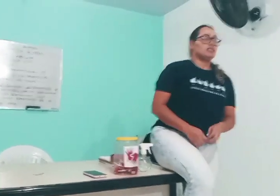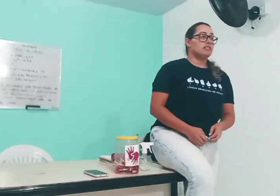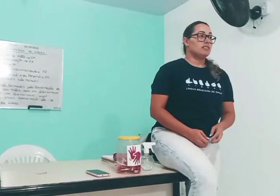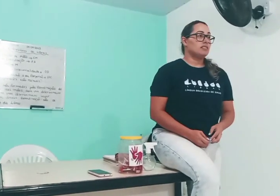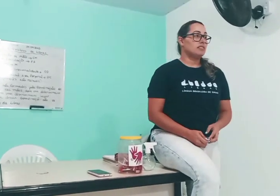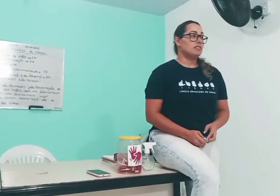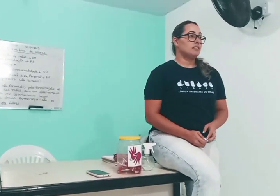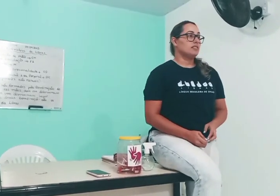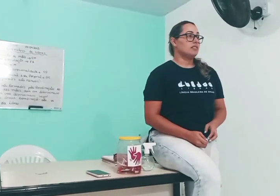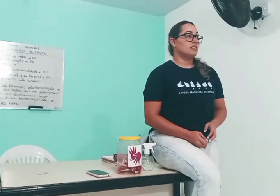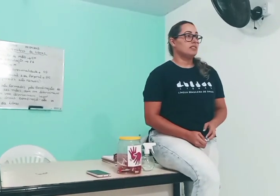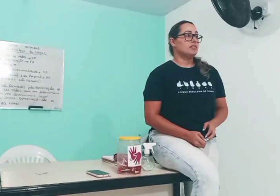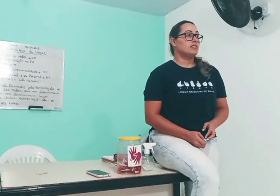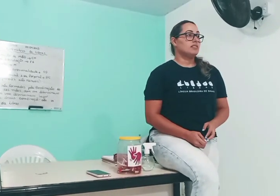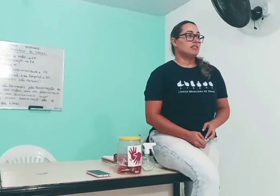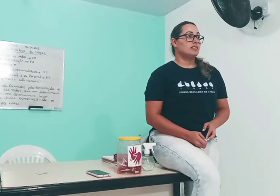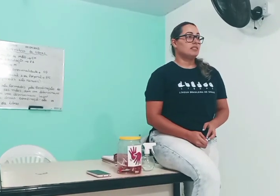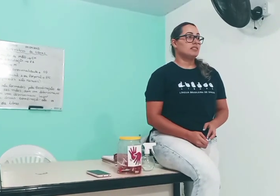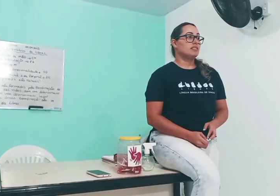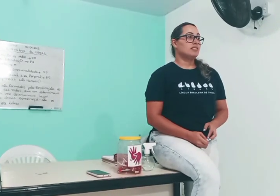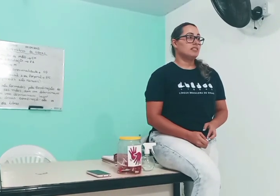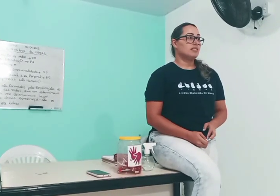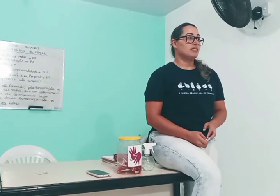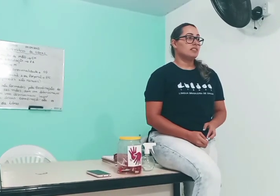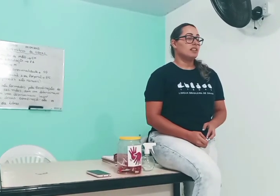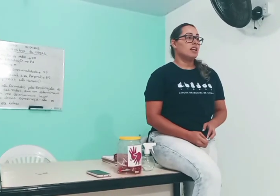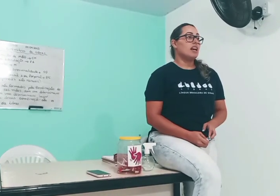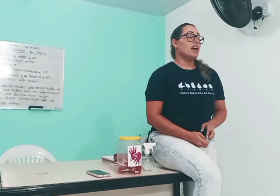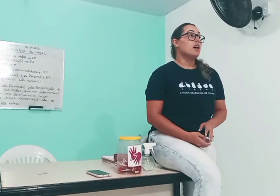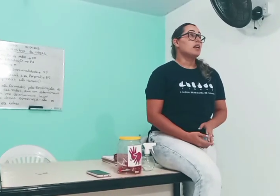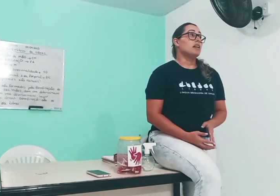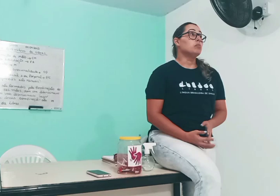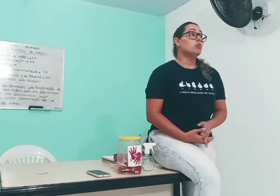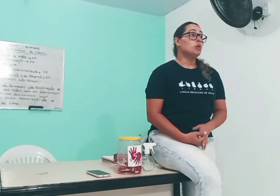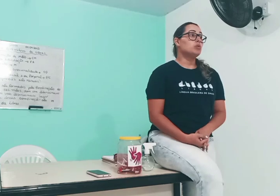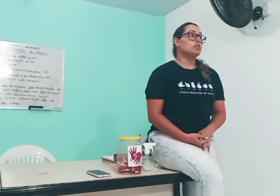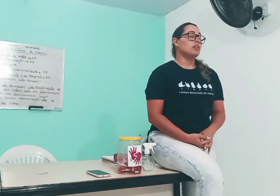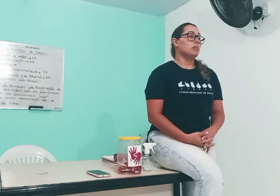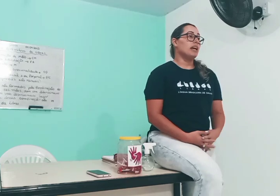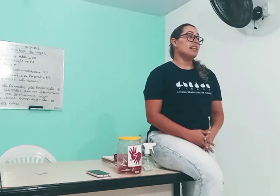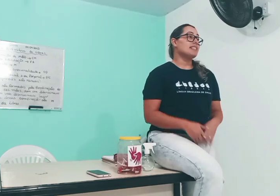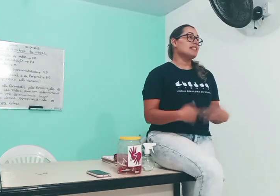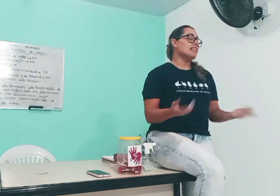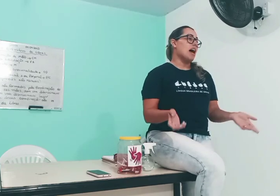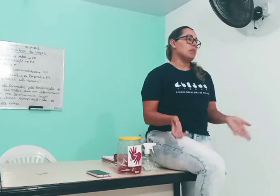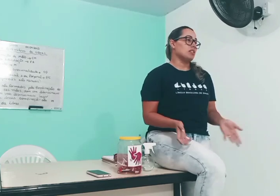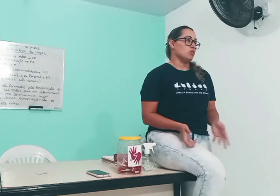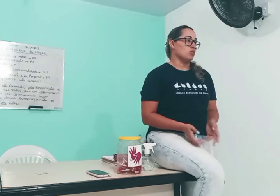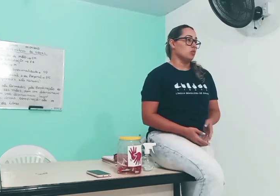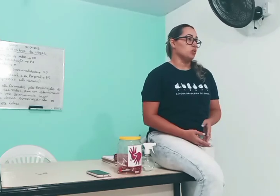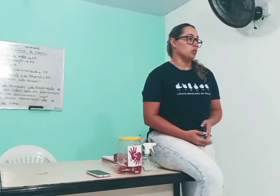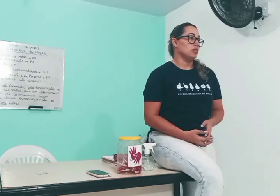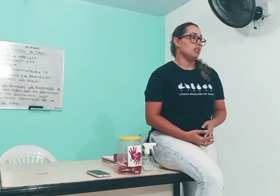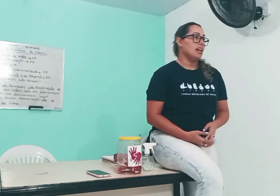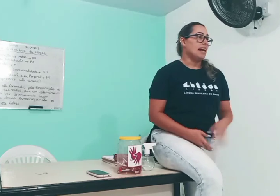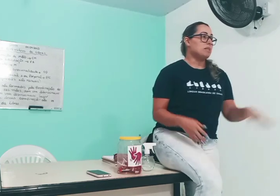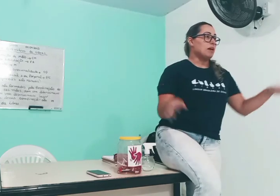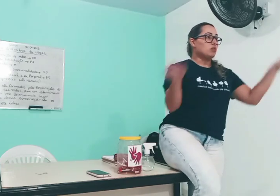faz mais a linguagem, ele tem mania já de ler os lábios. E muitos também, eles nem sabem que são surdos. Eles pensam que